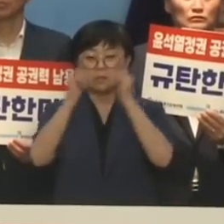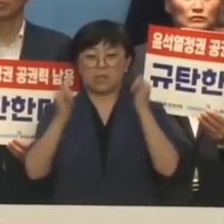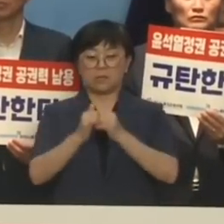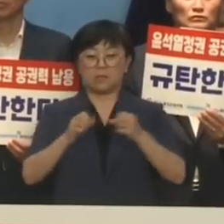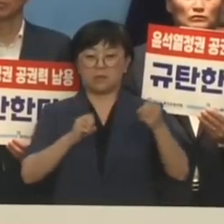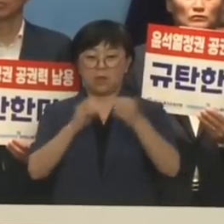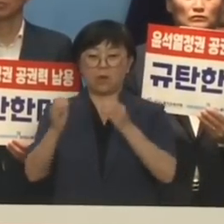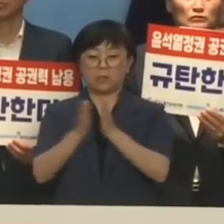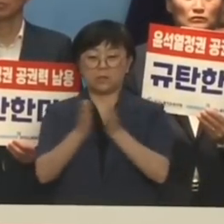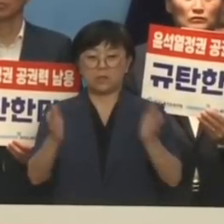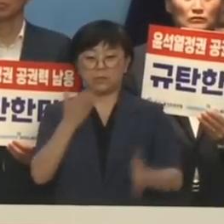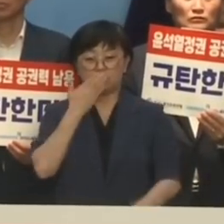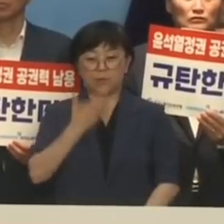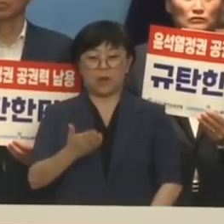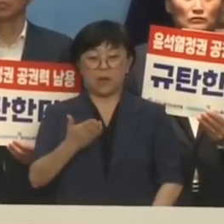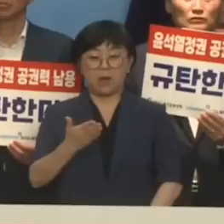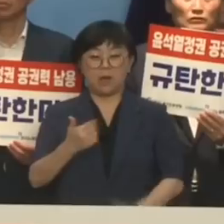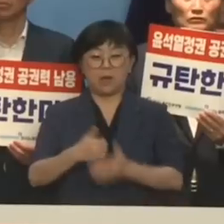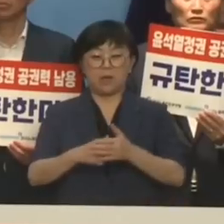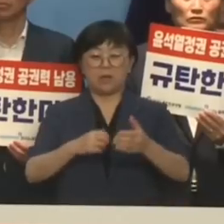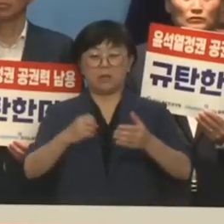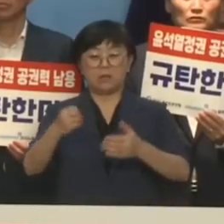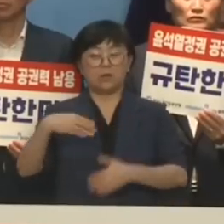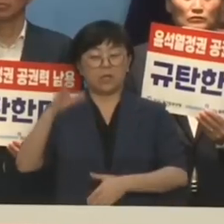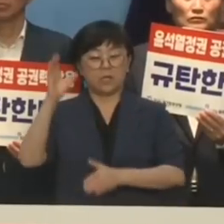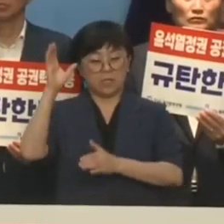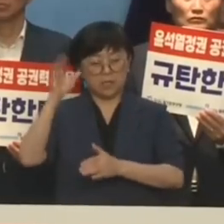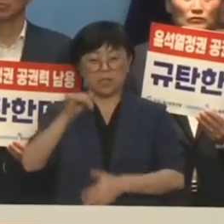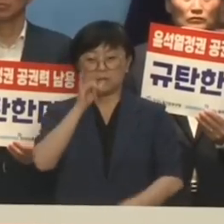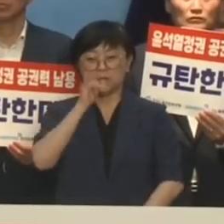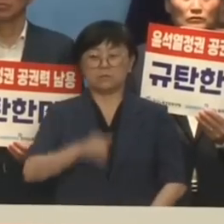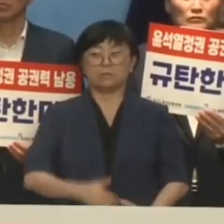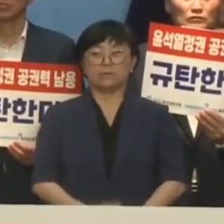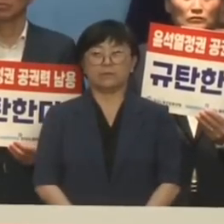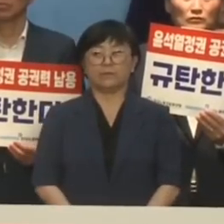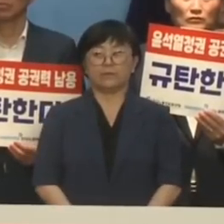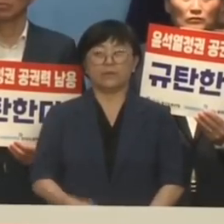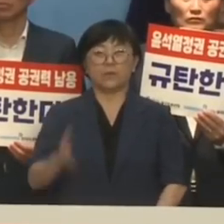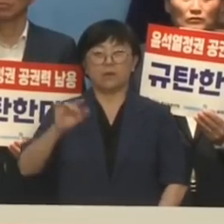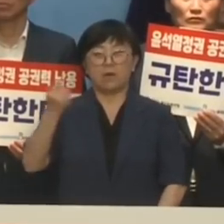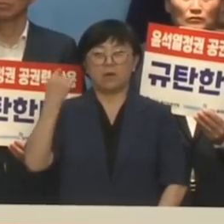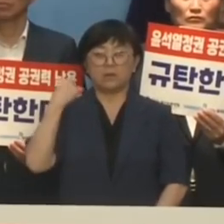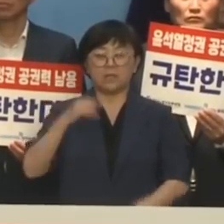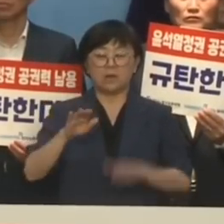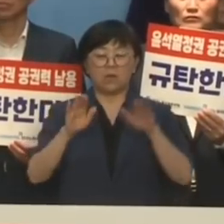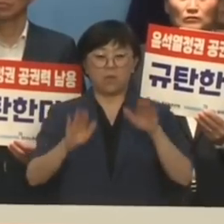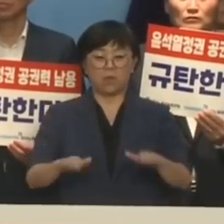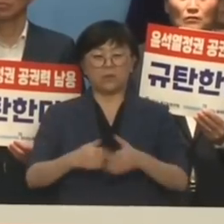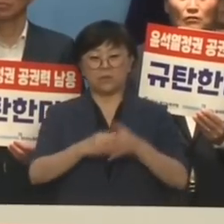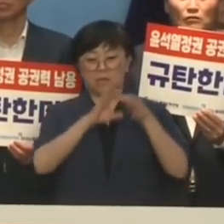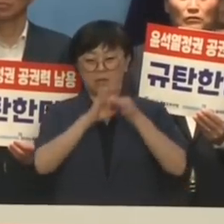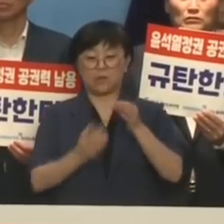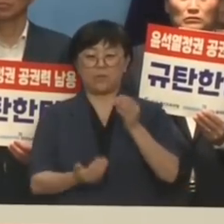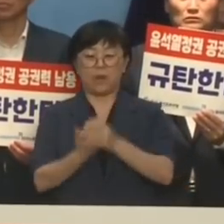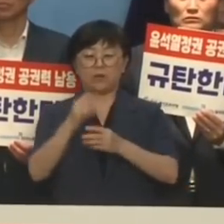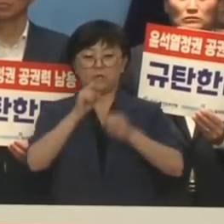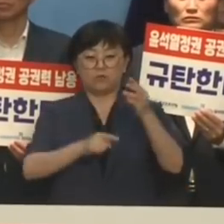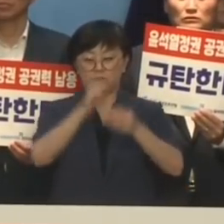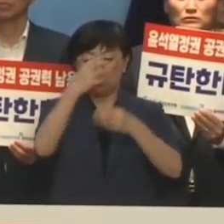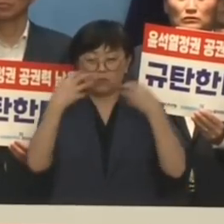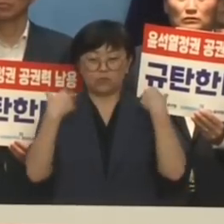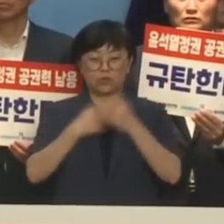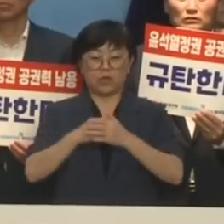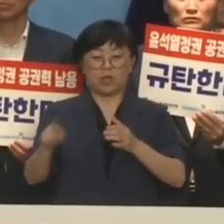대화의 문구가 트일 것이라는 여론의 기대도 일부 있었다. 그러나 어제와 오늘 연이어 자행된